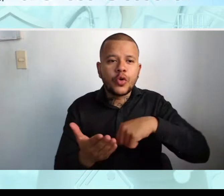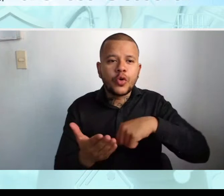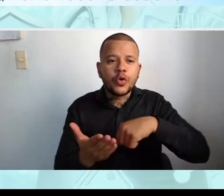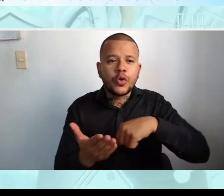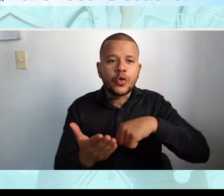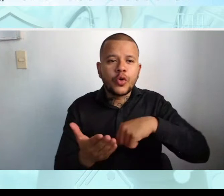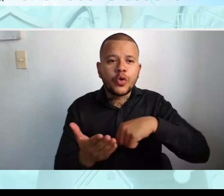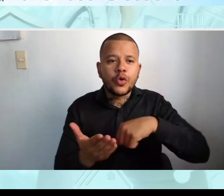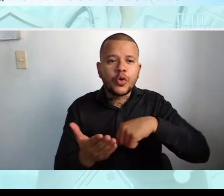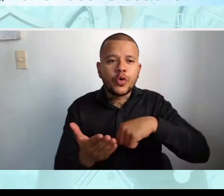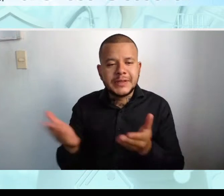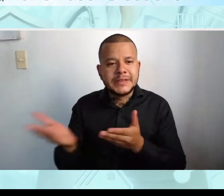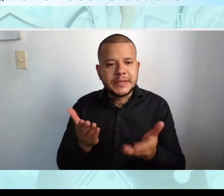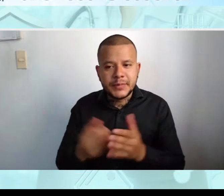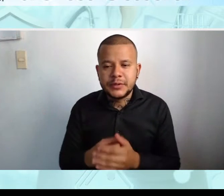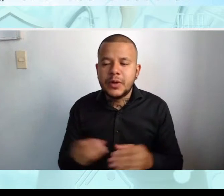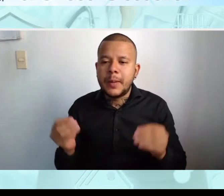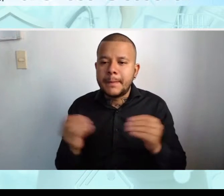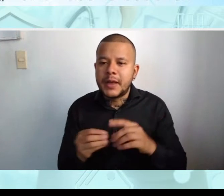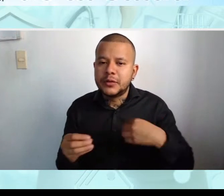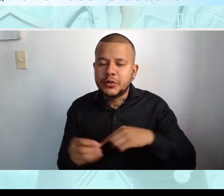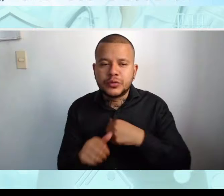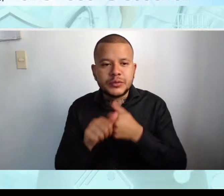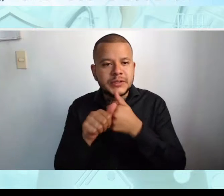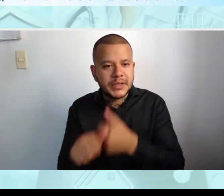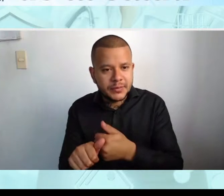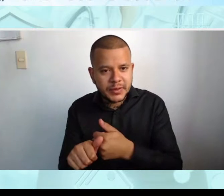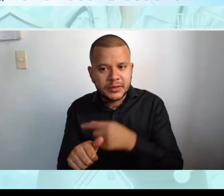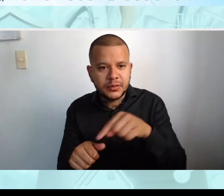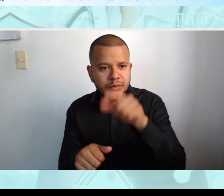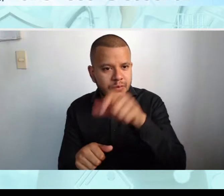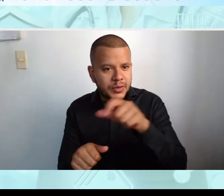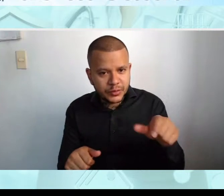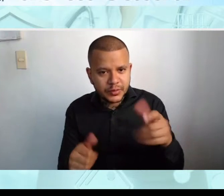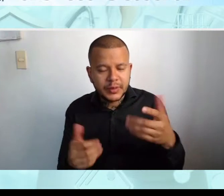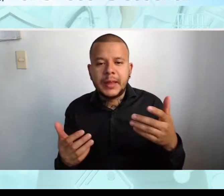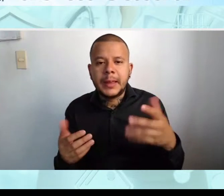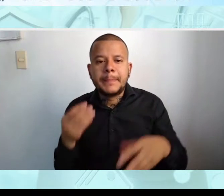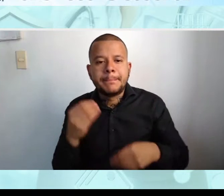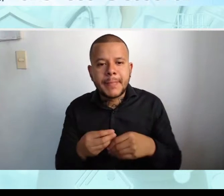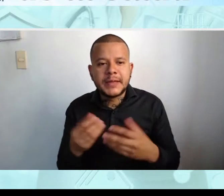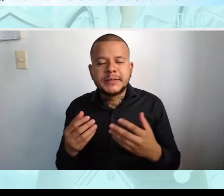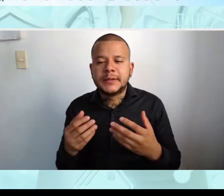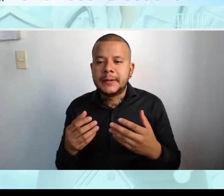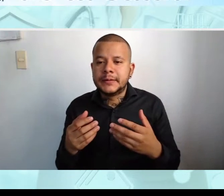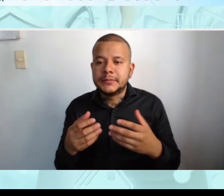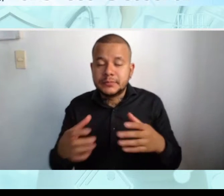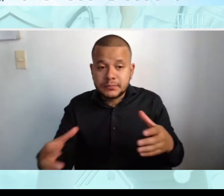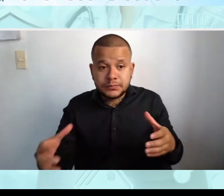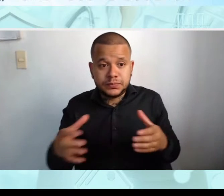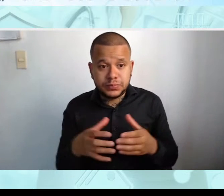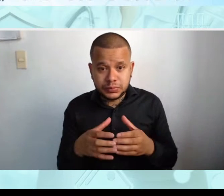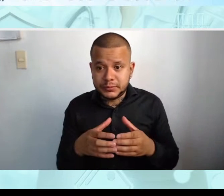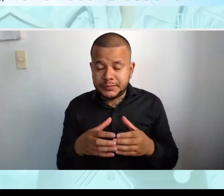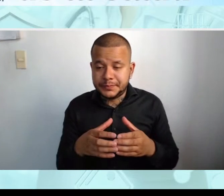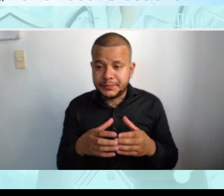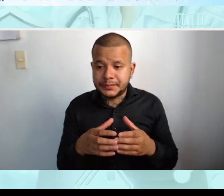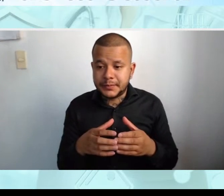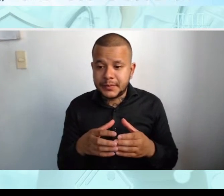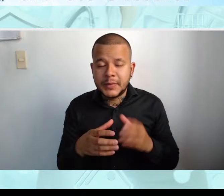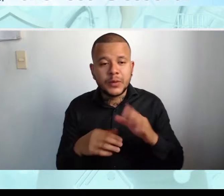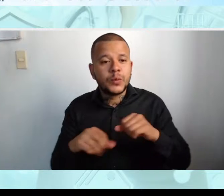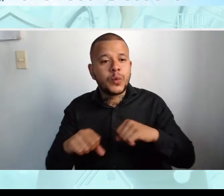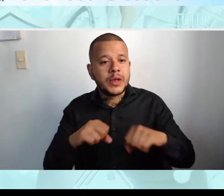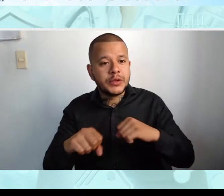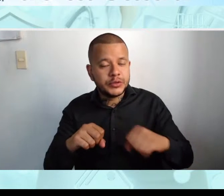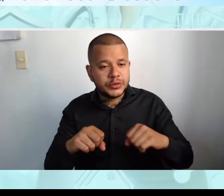de servicios, de hacerle seguimiento a los pacientes, de conformar para poder hacer esa gestión del